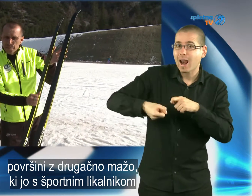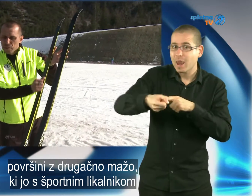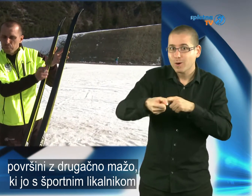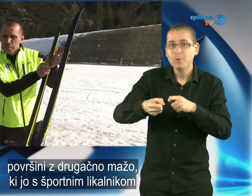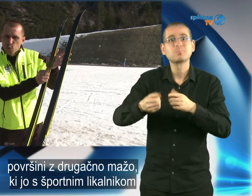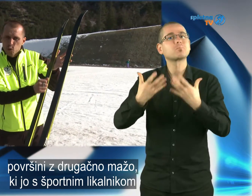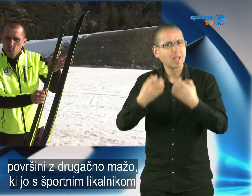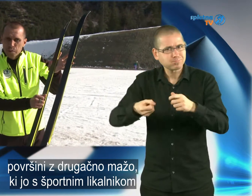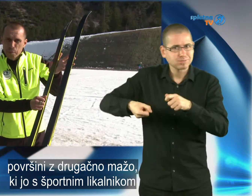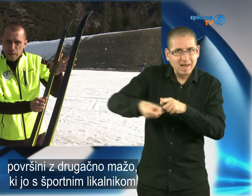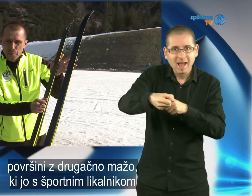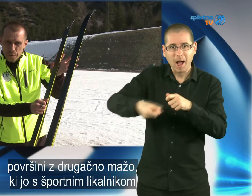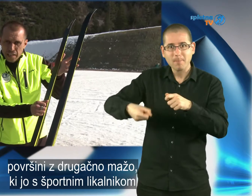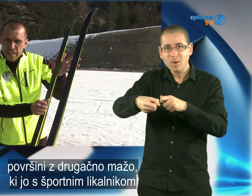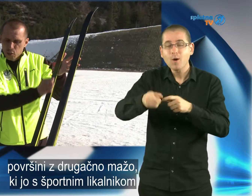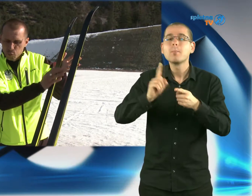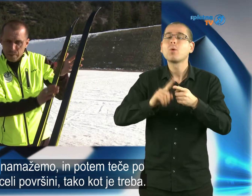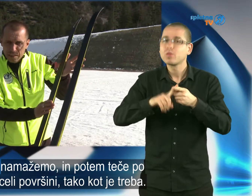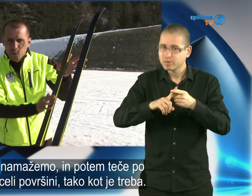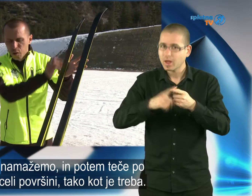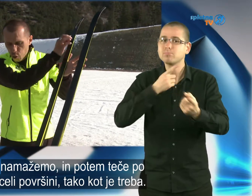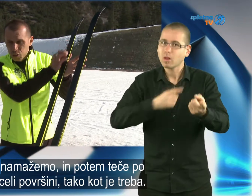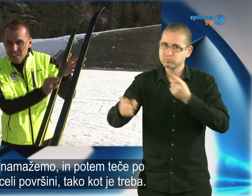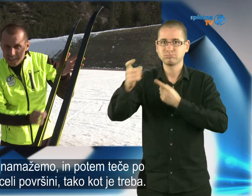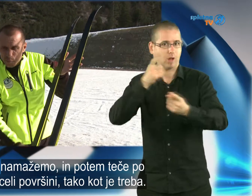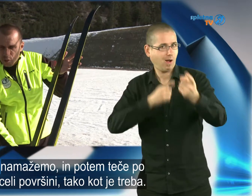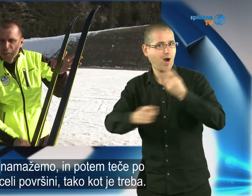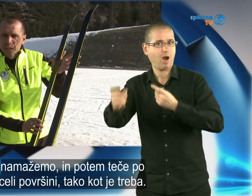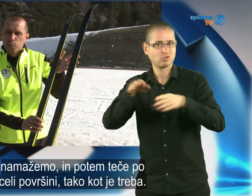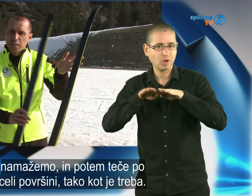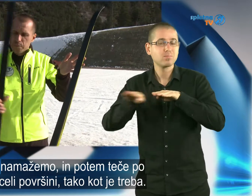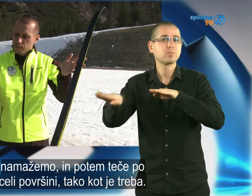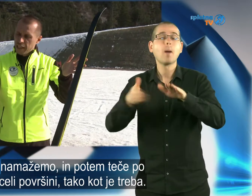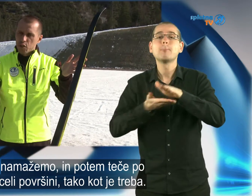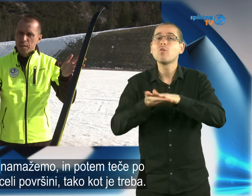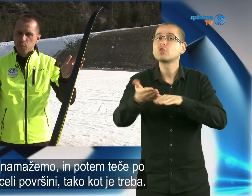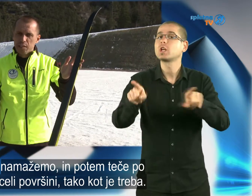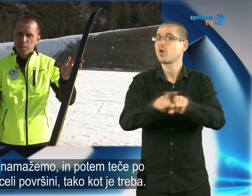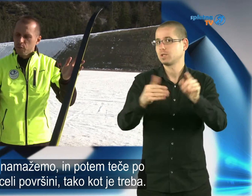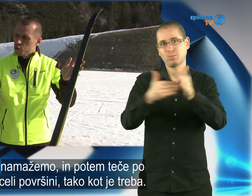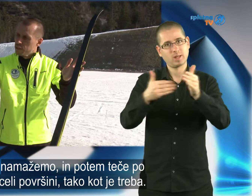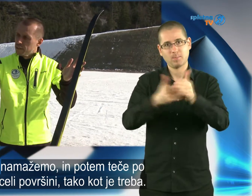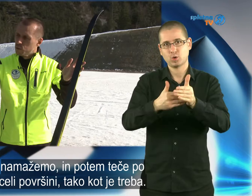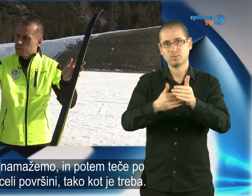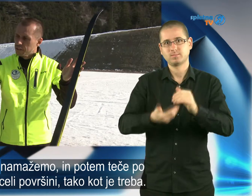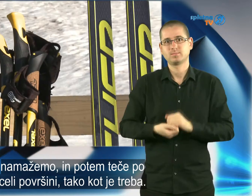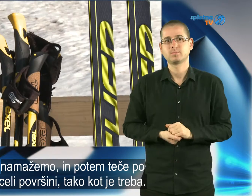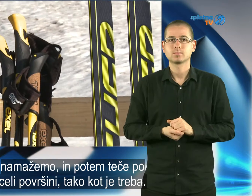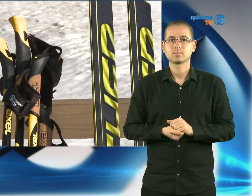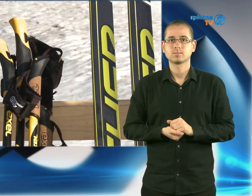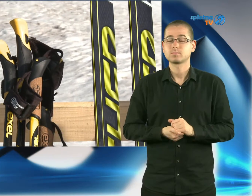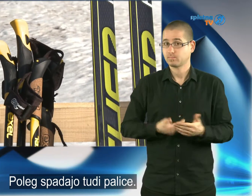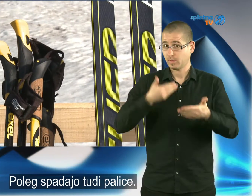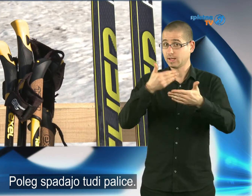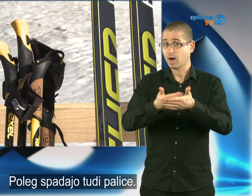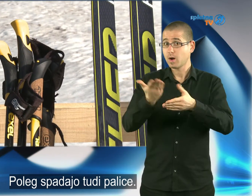nekim za to športnim pripravljenim likalnikom upeglamo, oddrzamo in potem teče po celi površini tako, kot je treba.